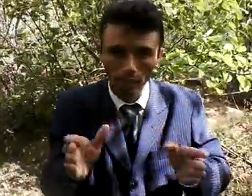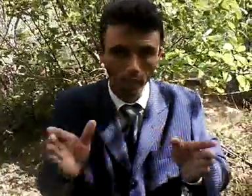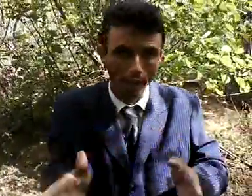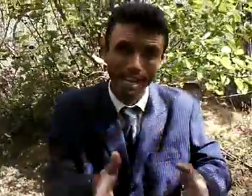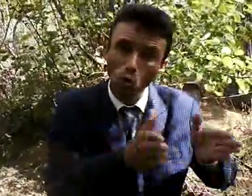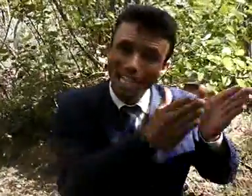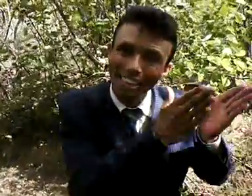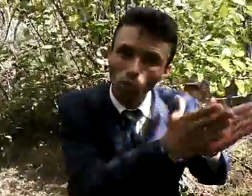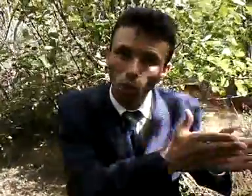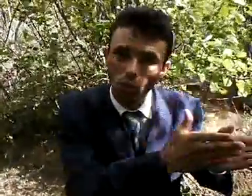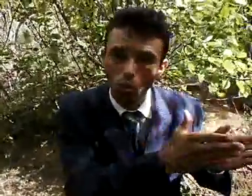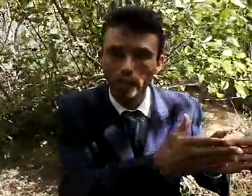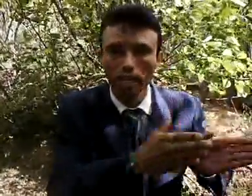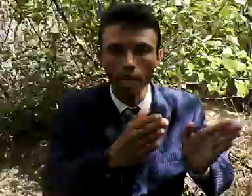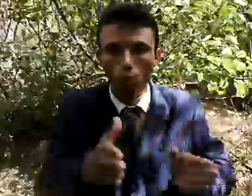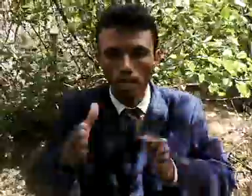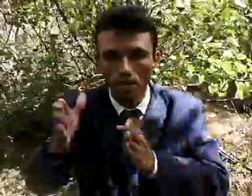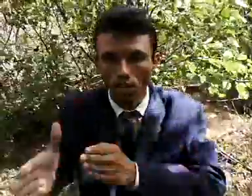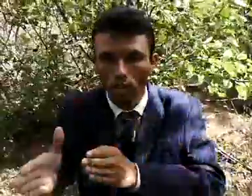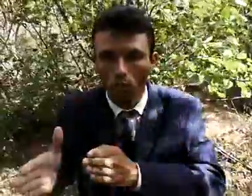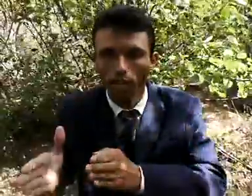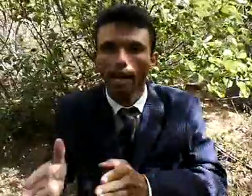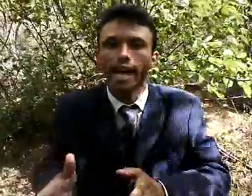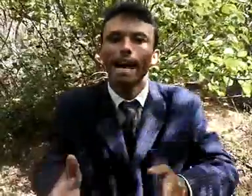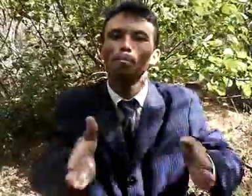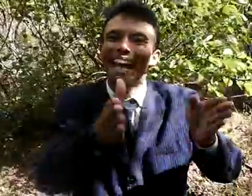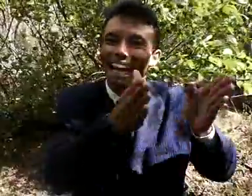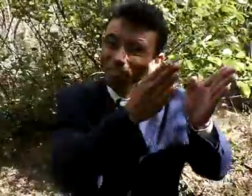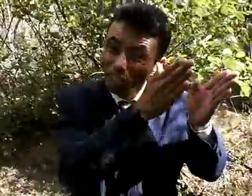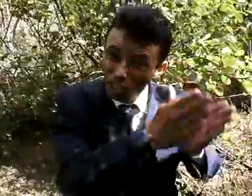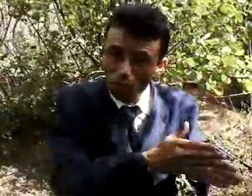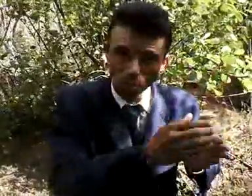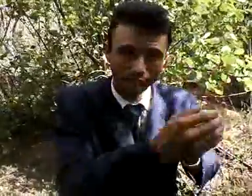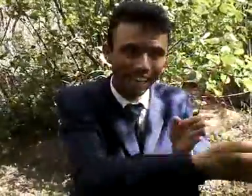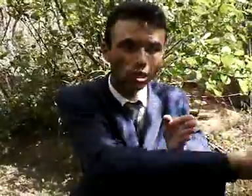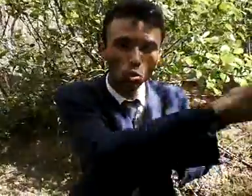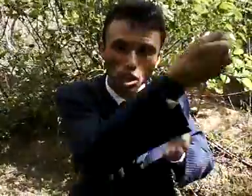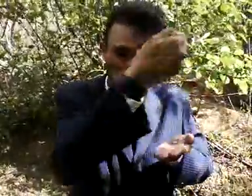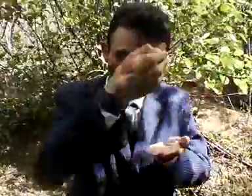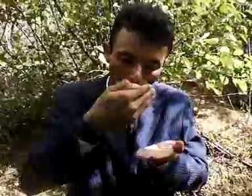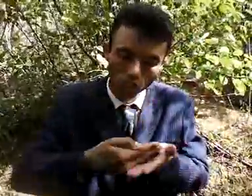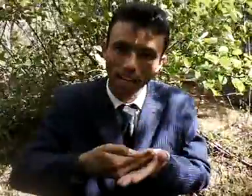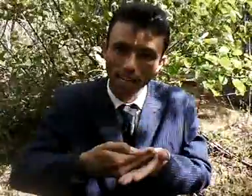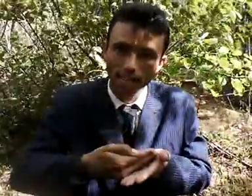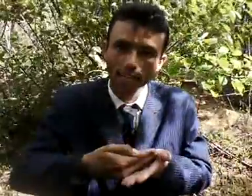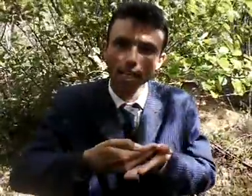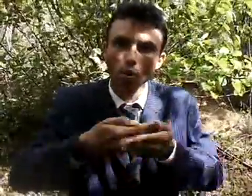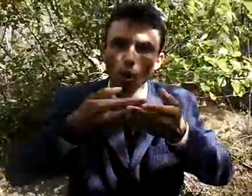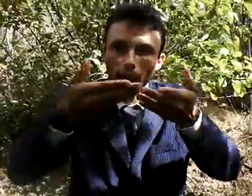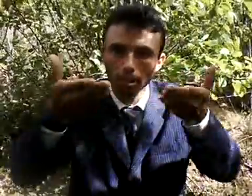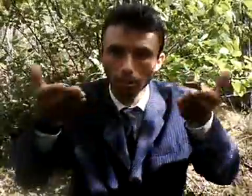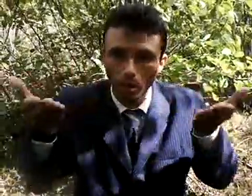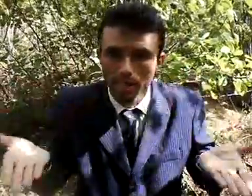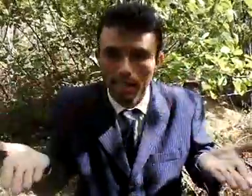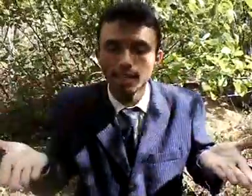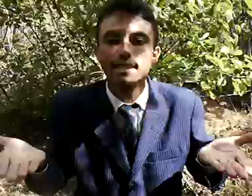não é nem dos católicos e nem dos evangélicos. É a palavra de Deus traduzida dos originais e colocada para nós ler e